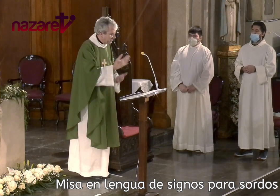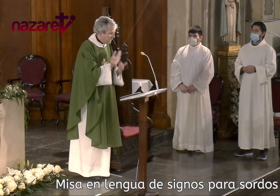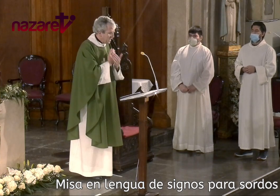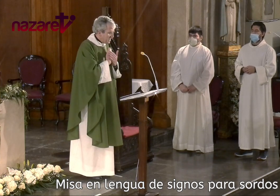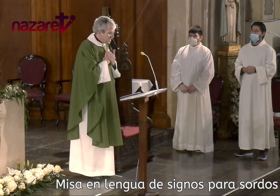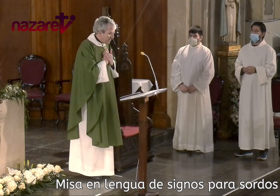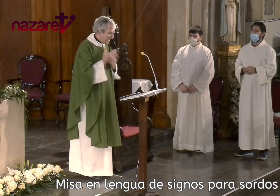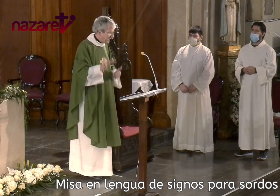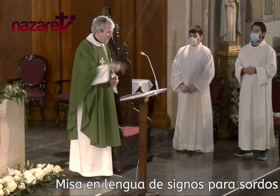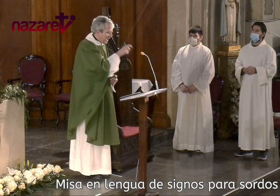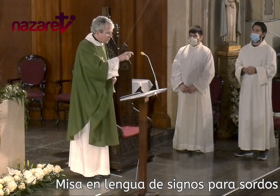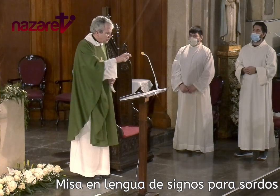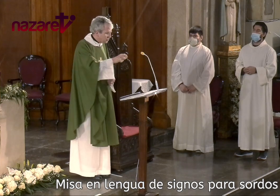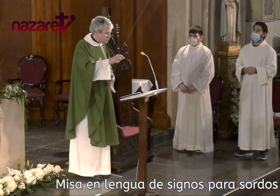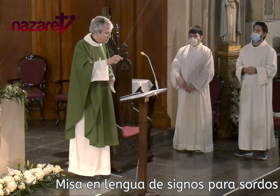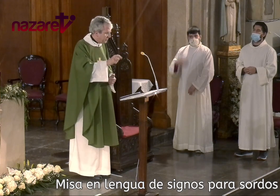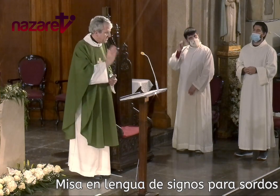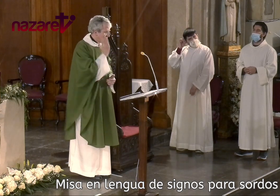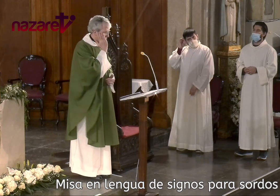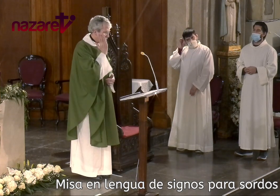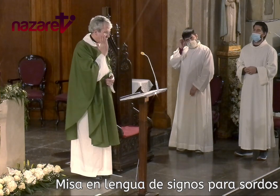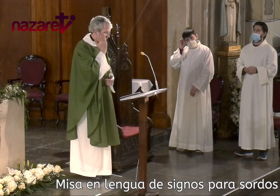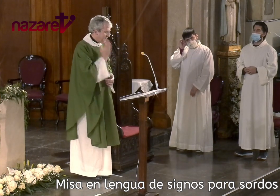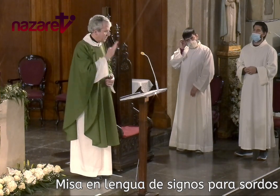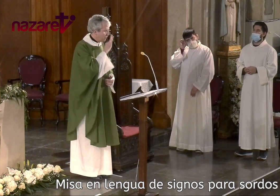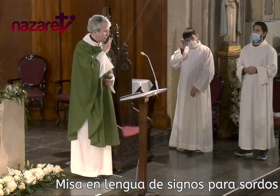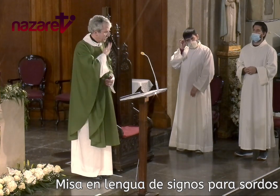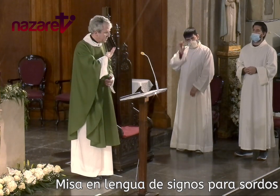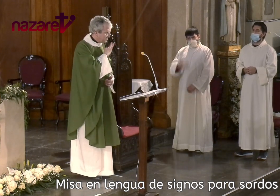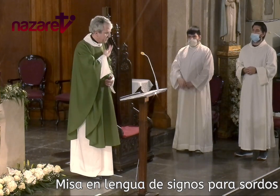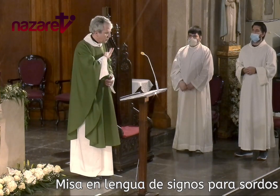llamar a todos los hombres con afecto espiritual